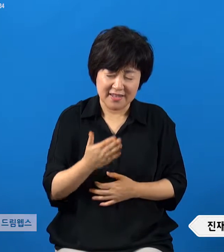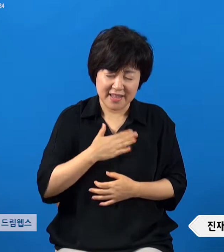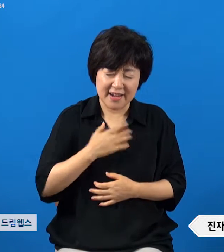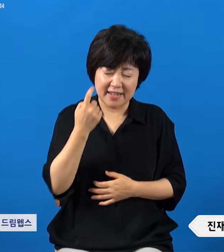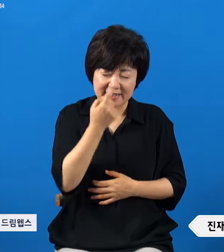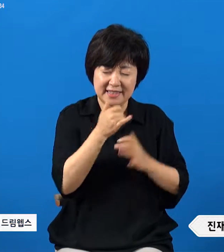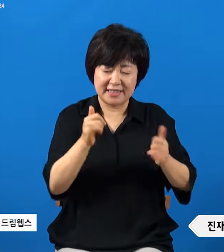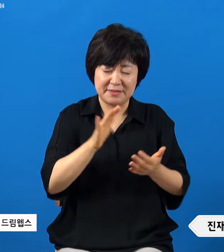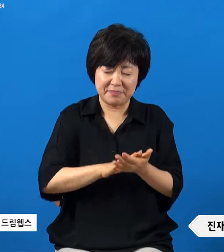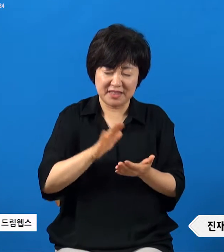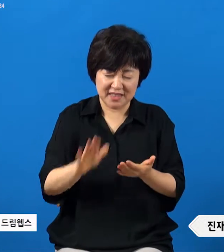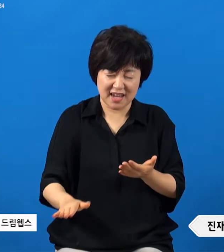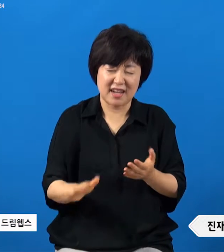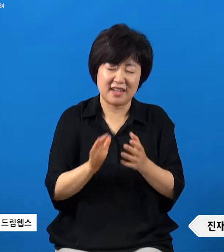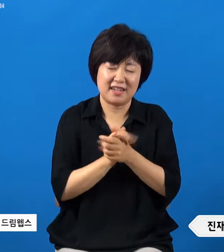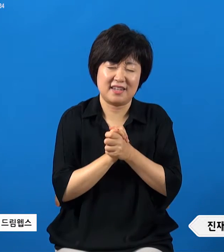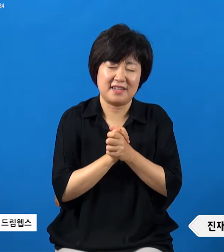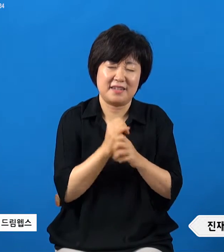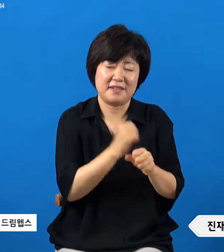기도하겠습니다.